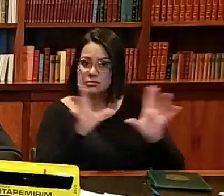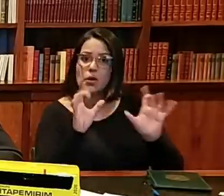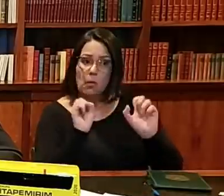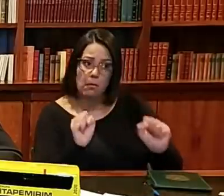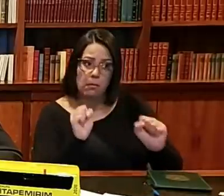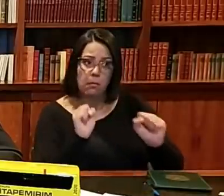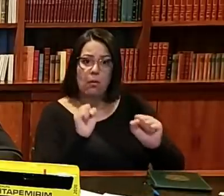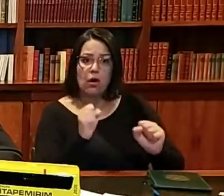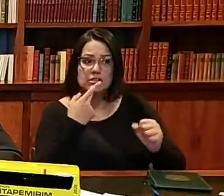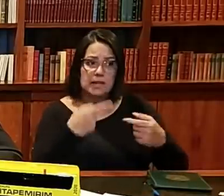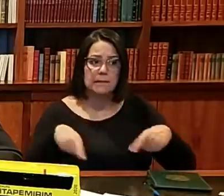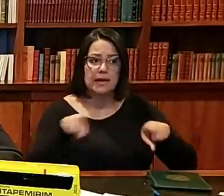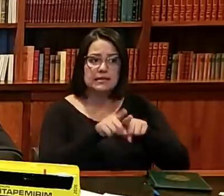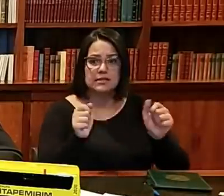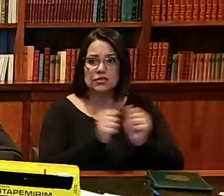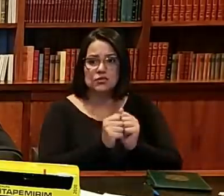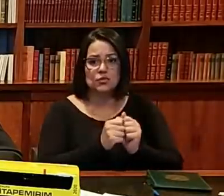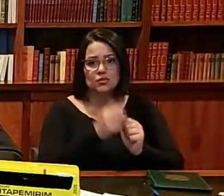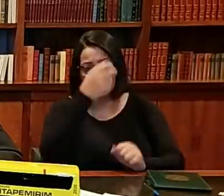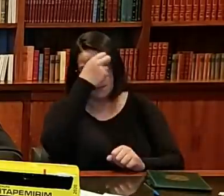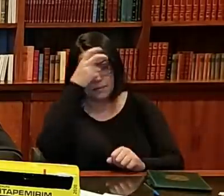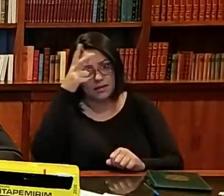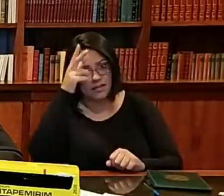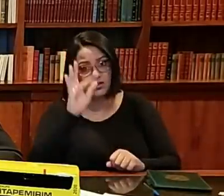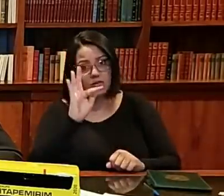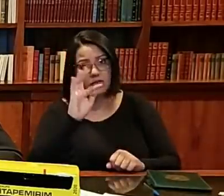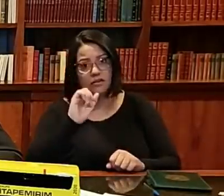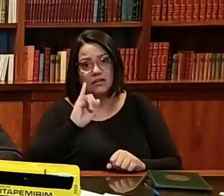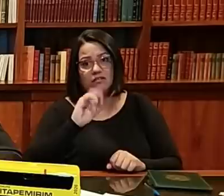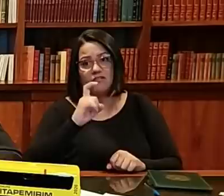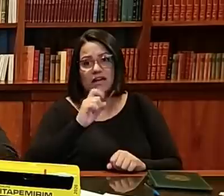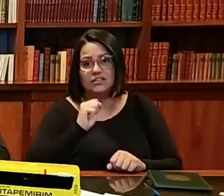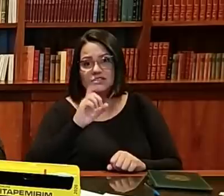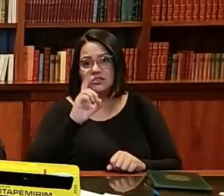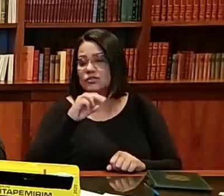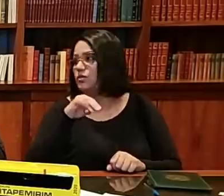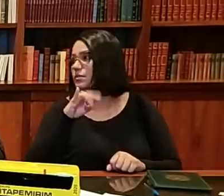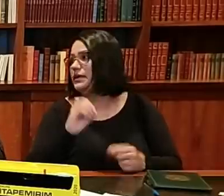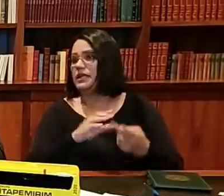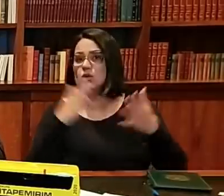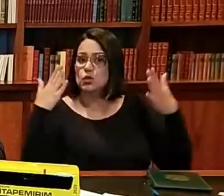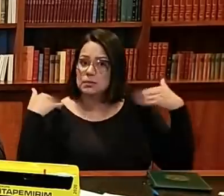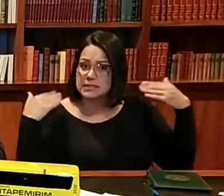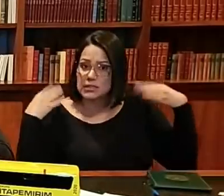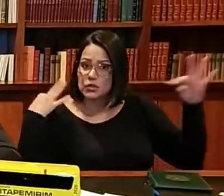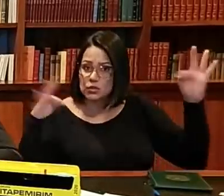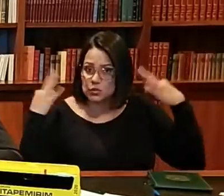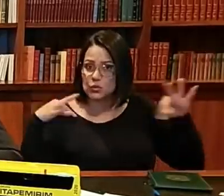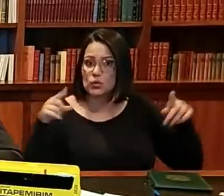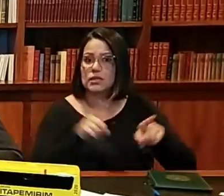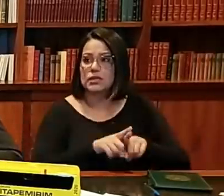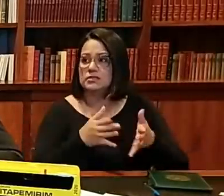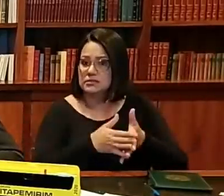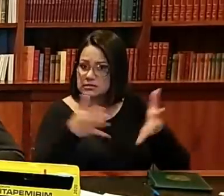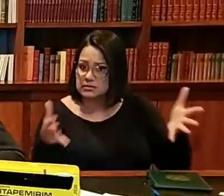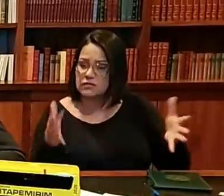usar, em parceria com as prefeituras da região, a faixa de domínio para projeto de mobilidade, para trem turístico, tá, para alargamento de via. Você